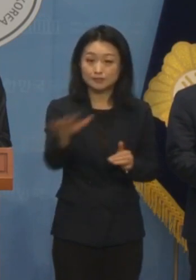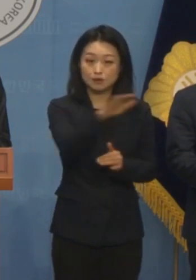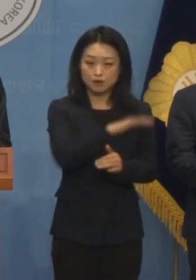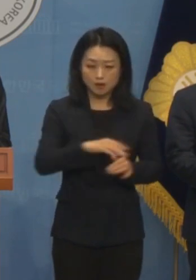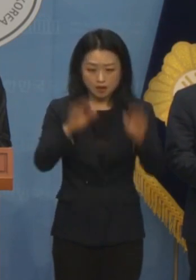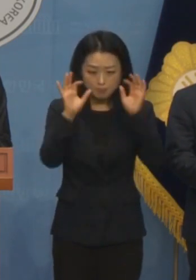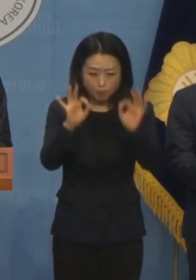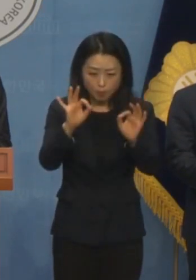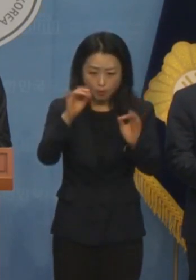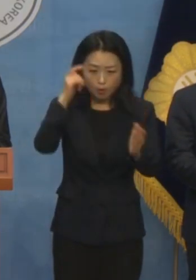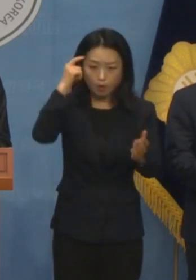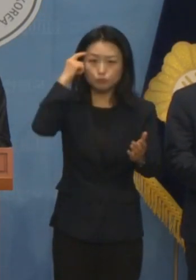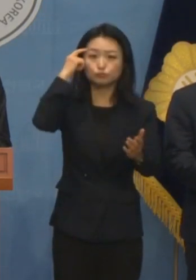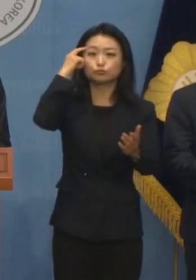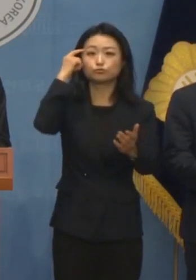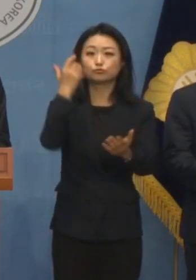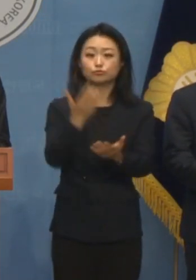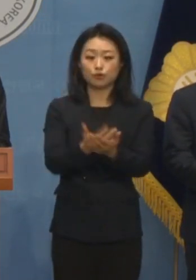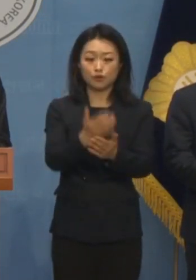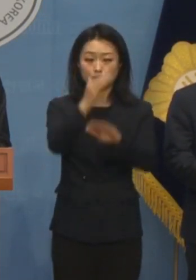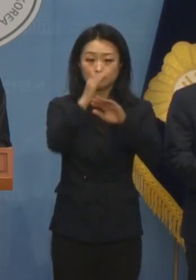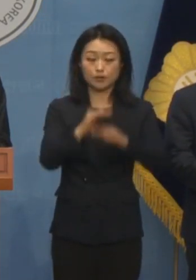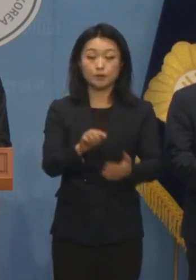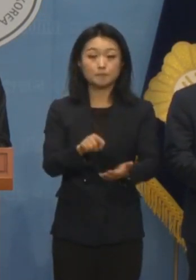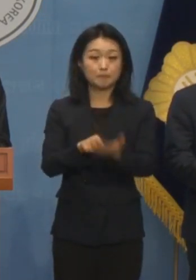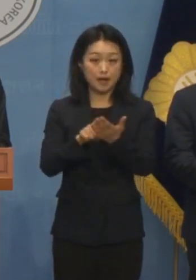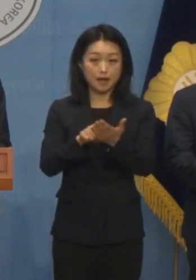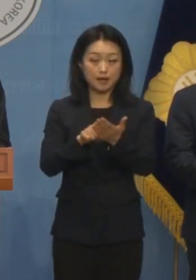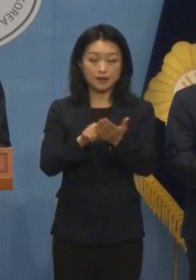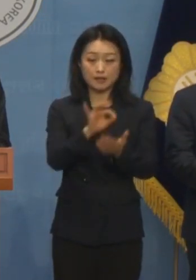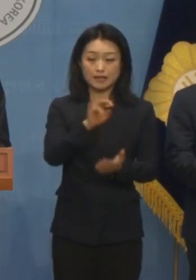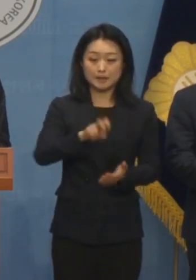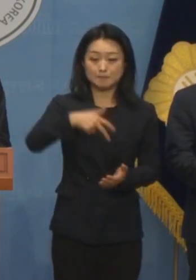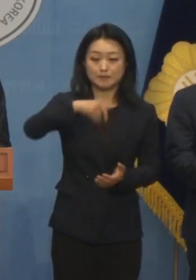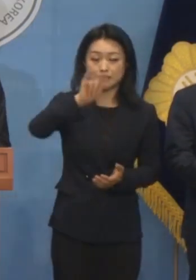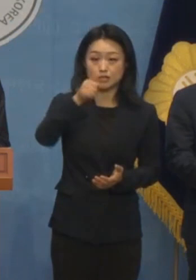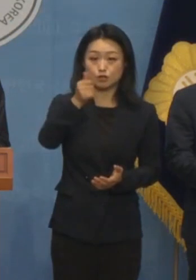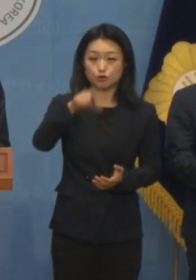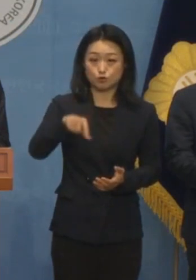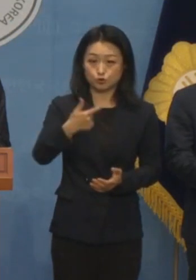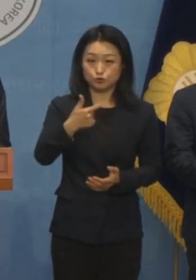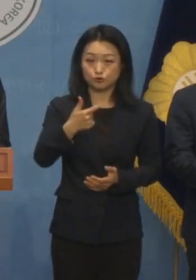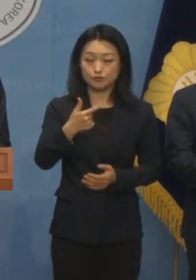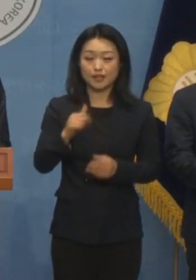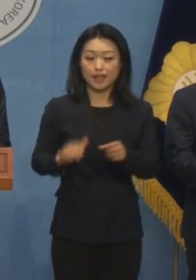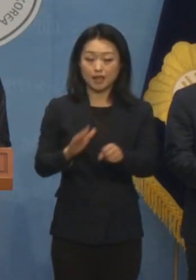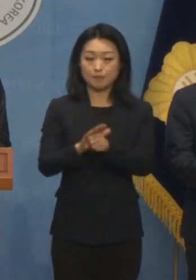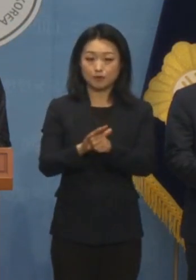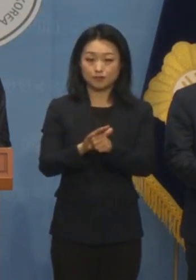귀를 의심할 만한 사실이 드러났습니다. 임기훈 전 해병대 1사단장과